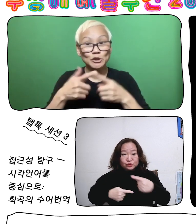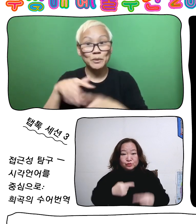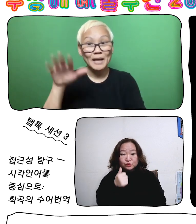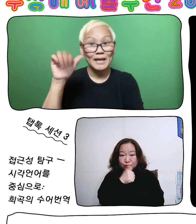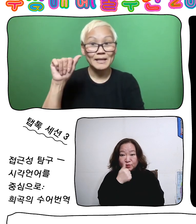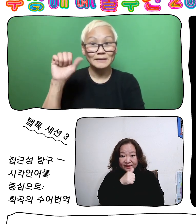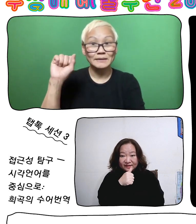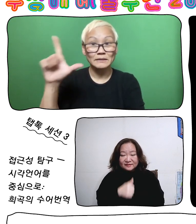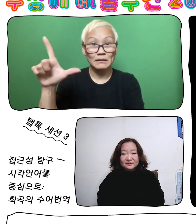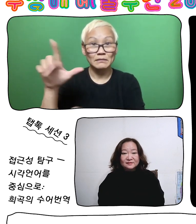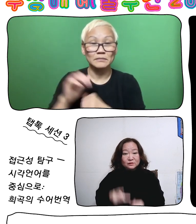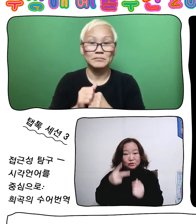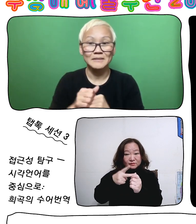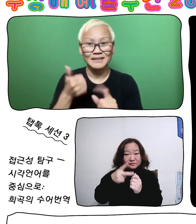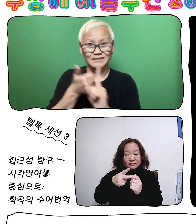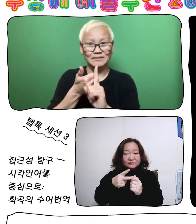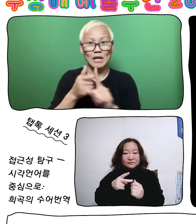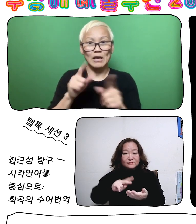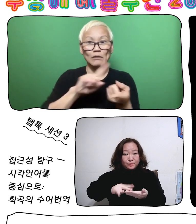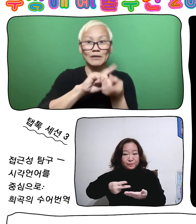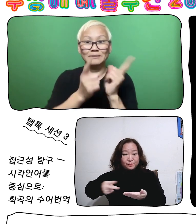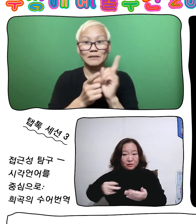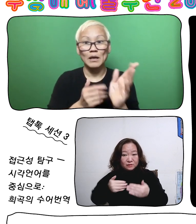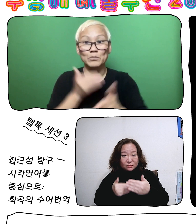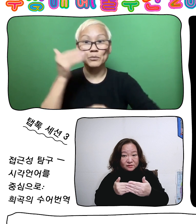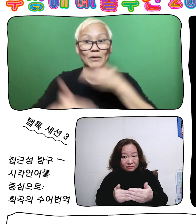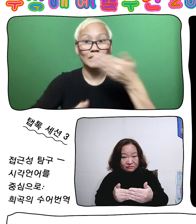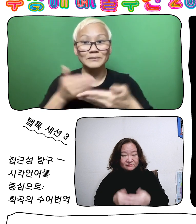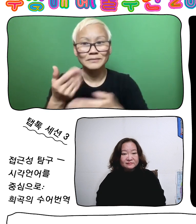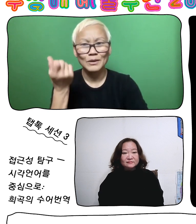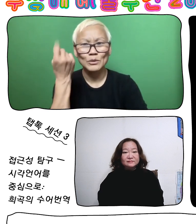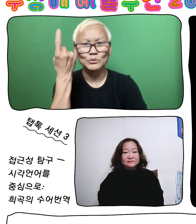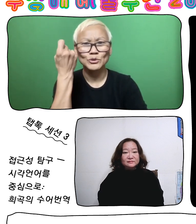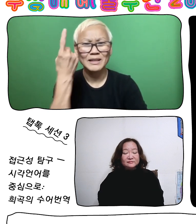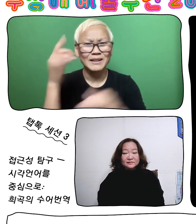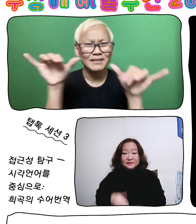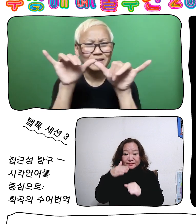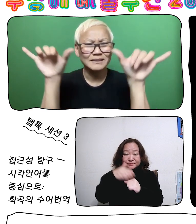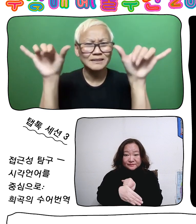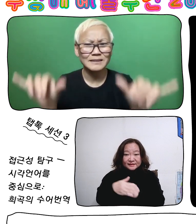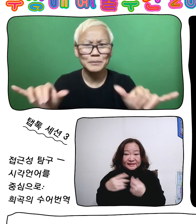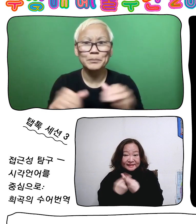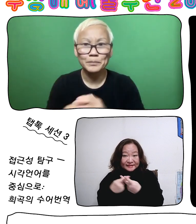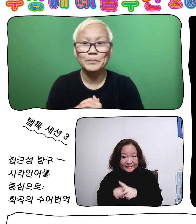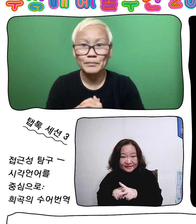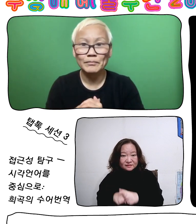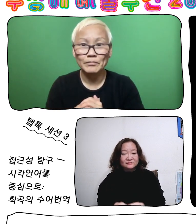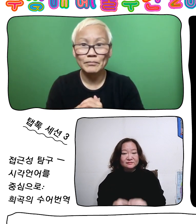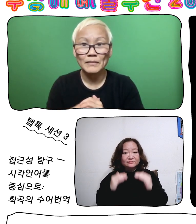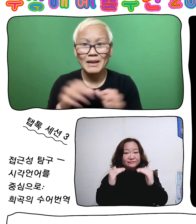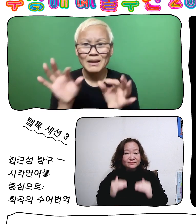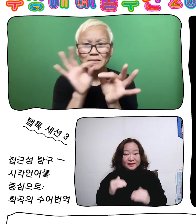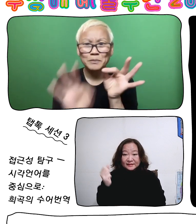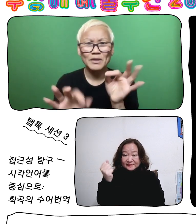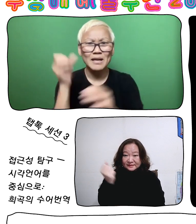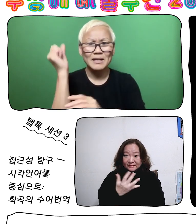두 번째는 번역의 과정에 대한 설명입니다. 시스템의 이해부터 시작해